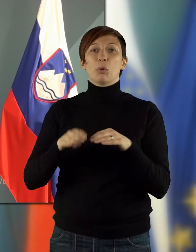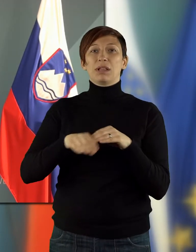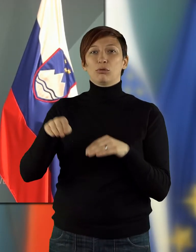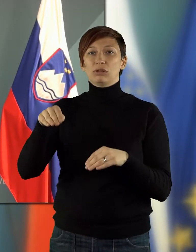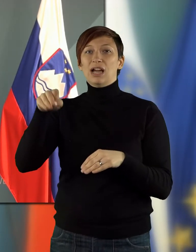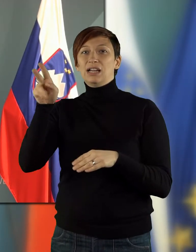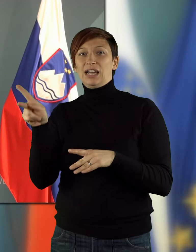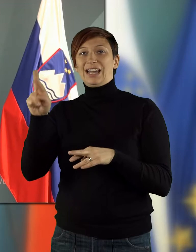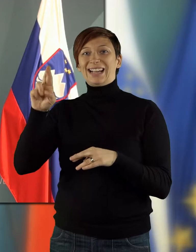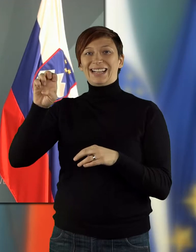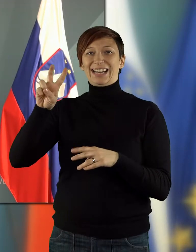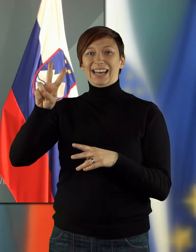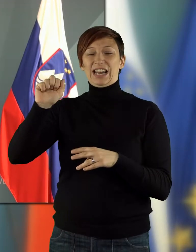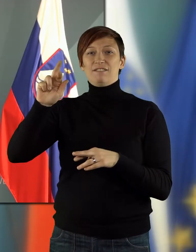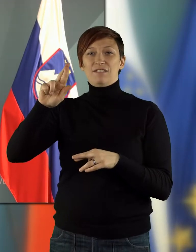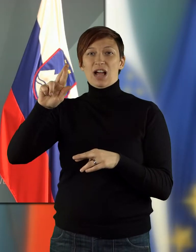po metodi Kreval.